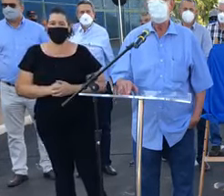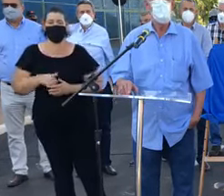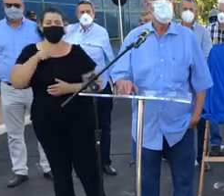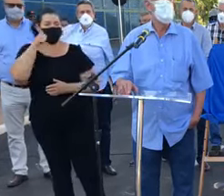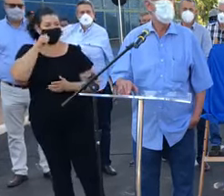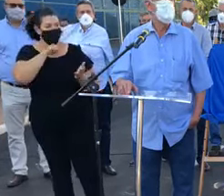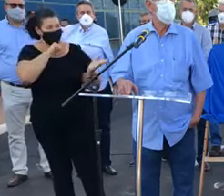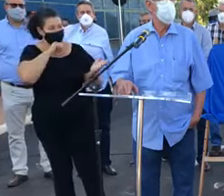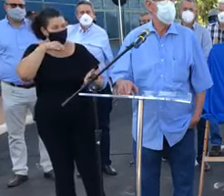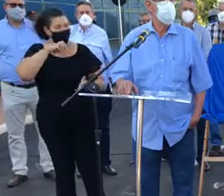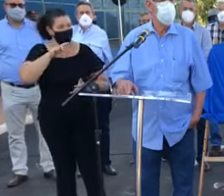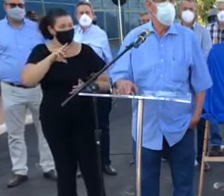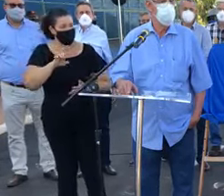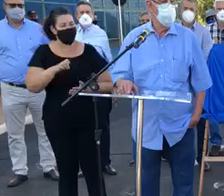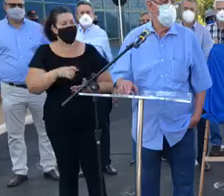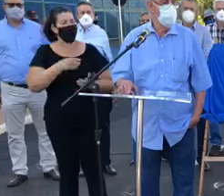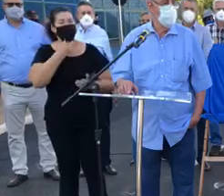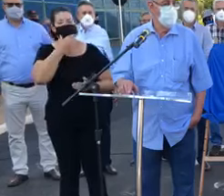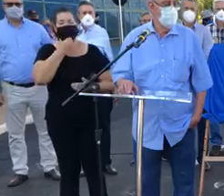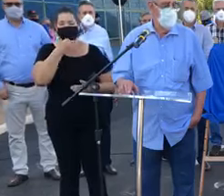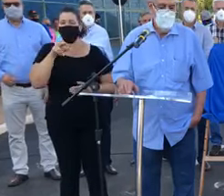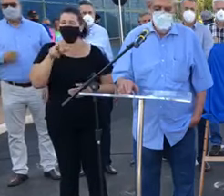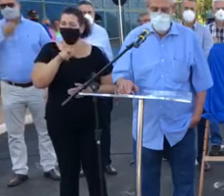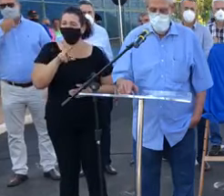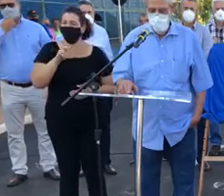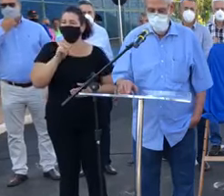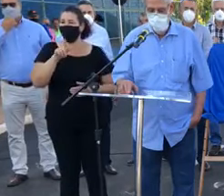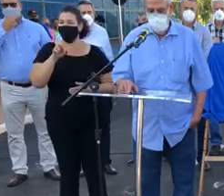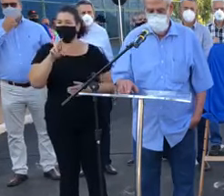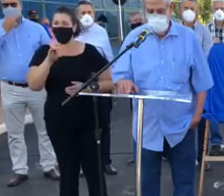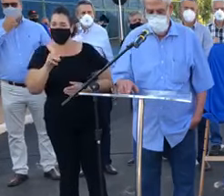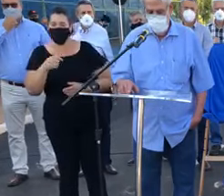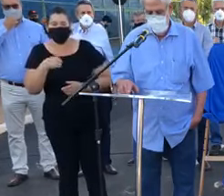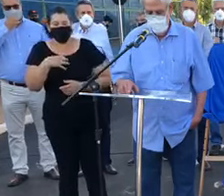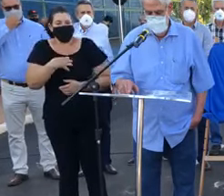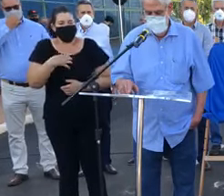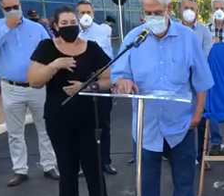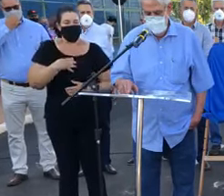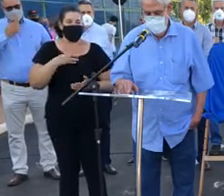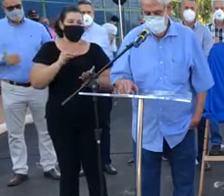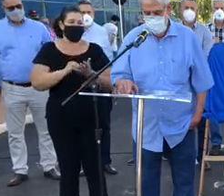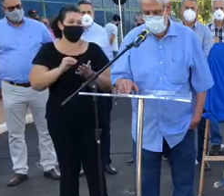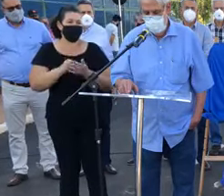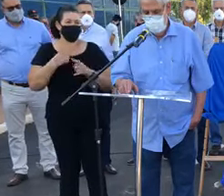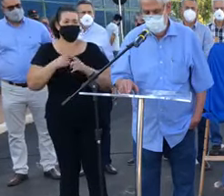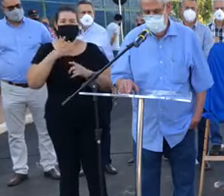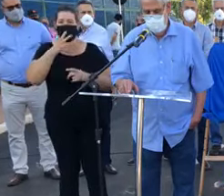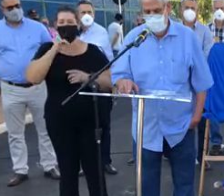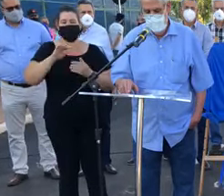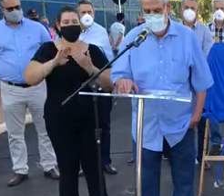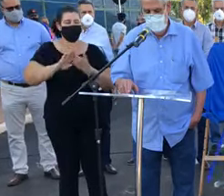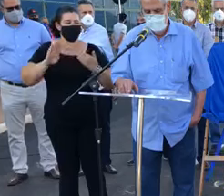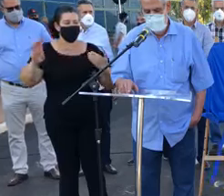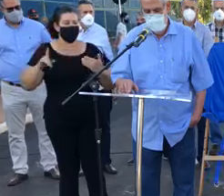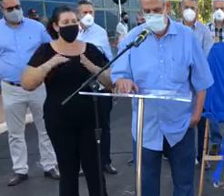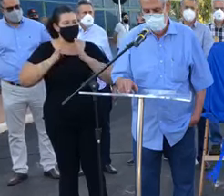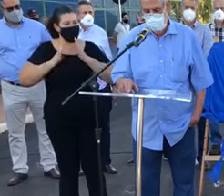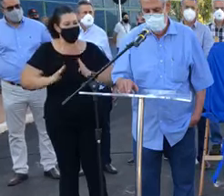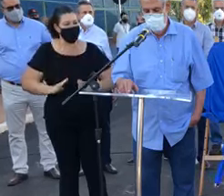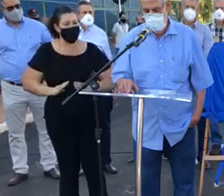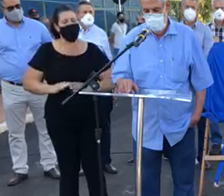Mamãe, Meire, Rogério, meu irmão, e eu sentimos sua falta. Honraremos você,